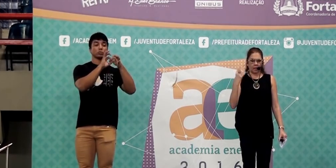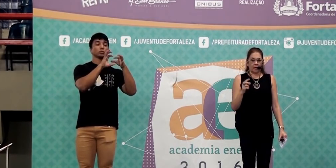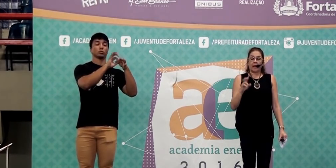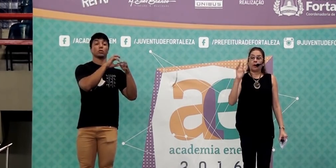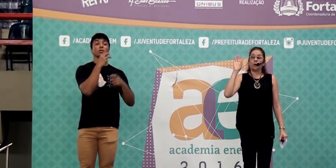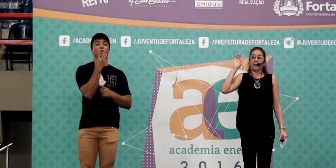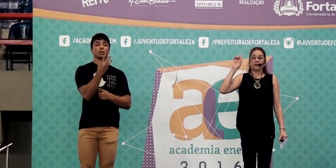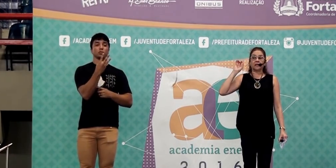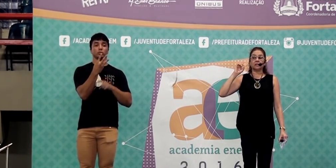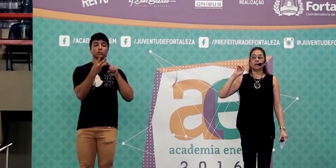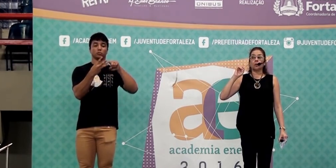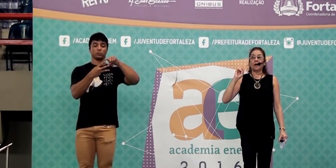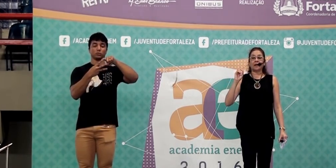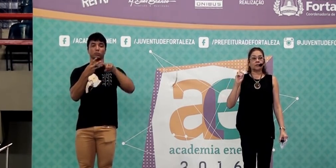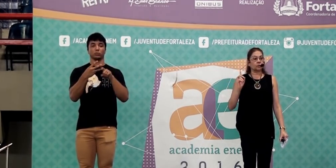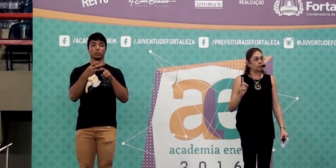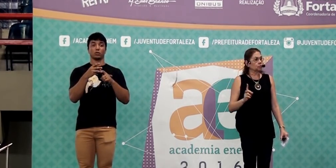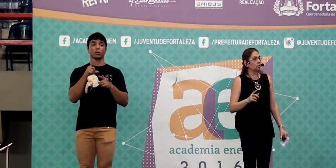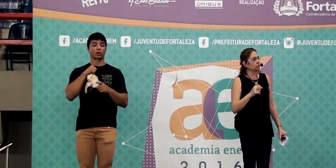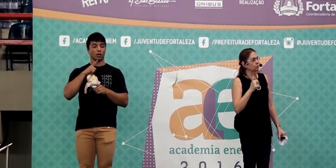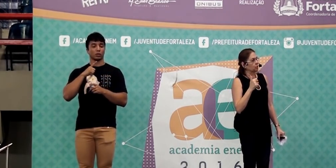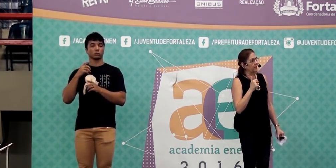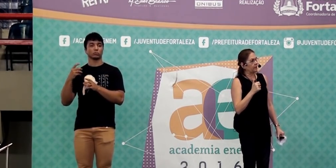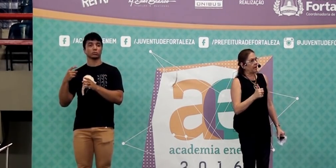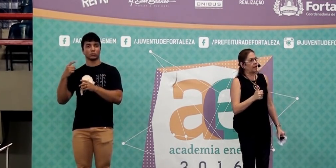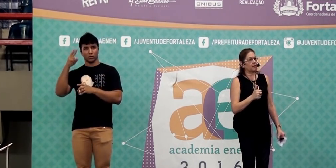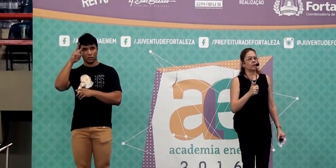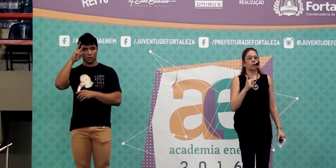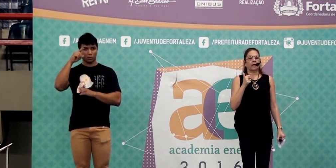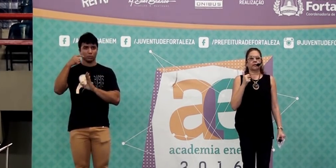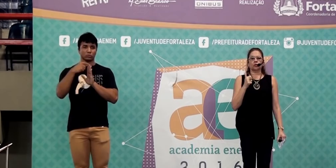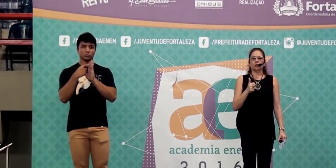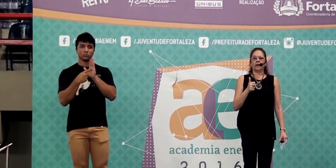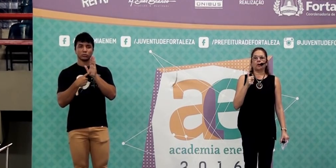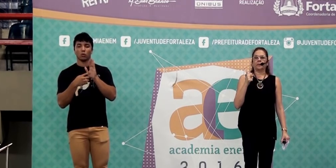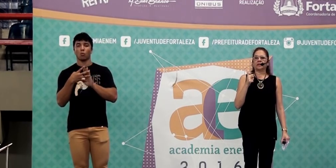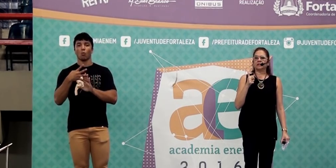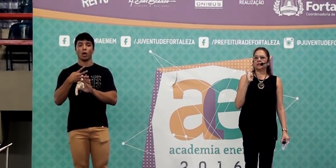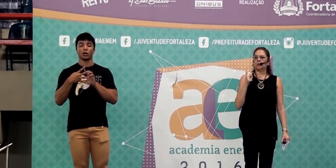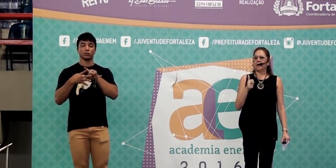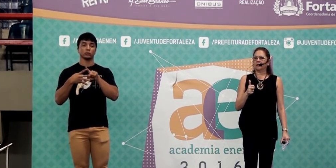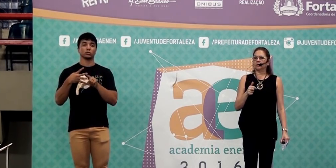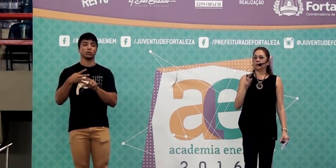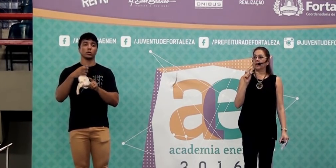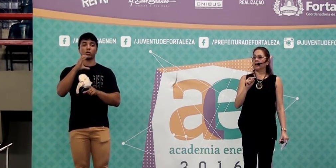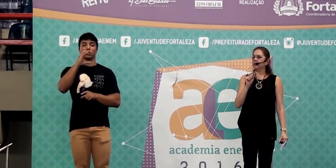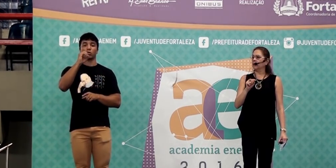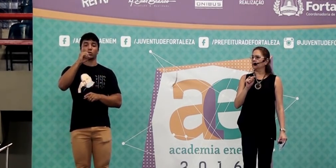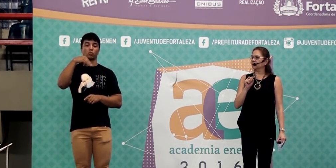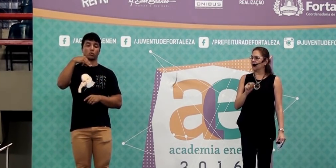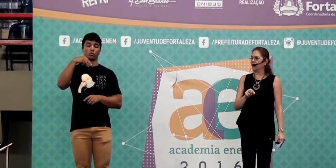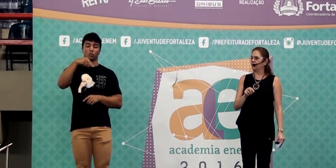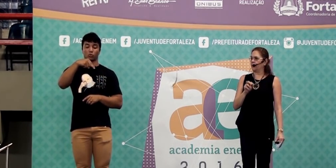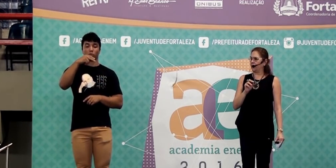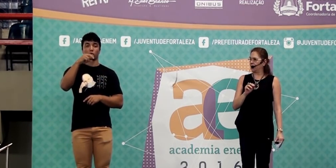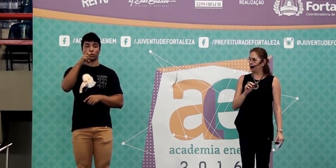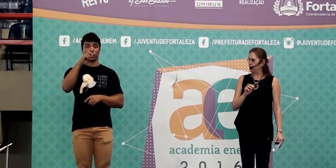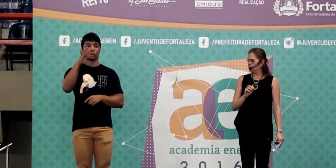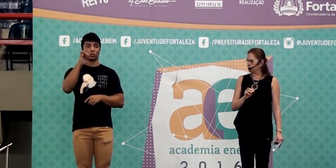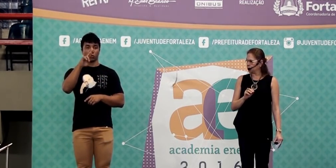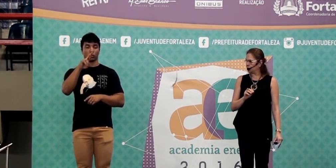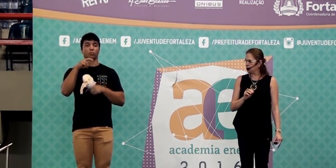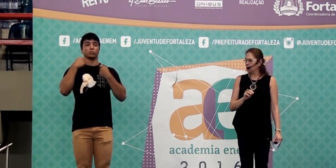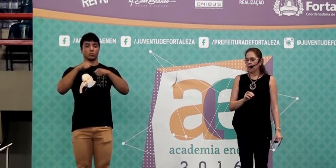conectores. Competência 4, todo mundo lembrar que conector é a competência 4. Quem não usar vai